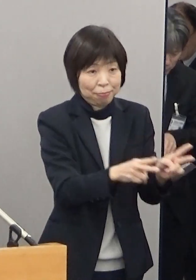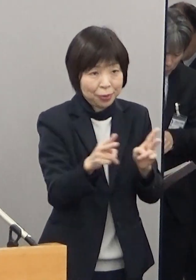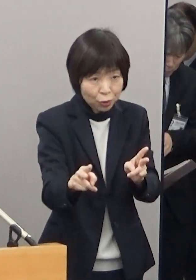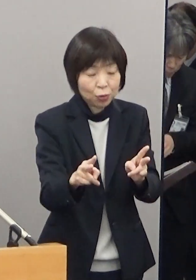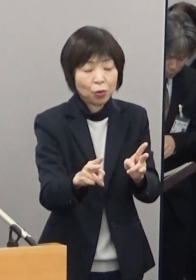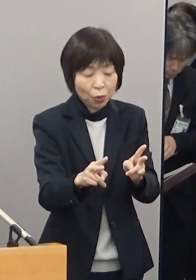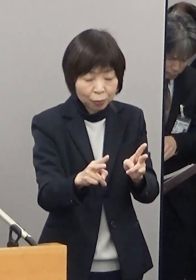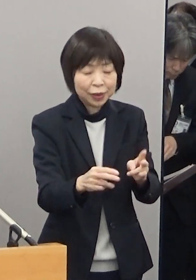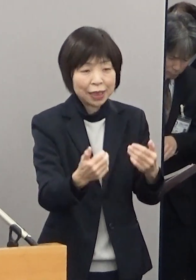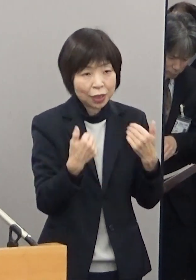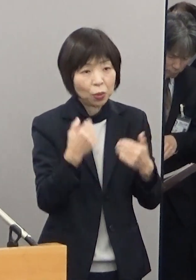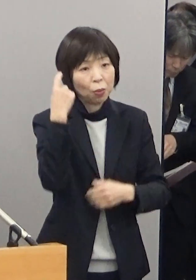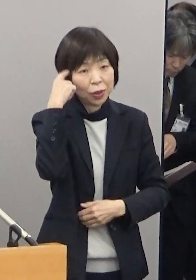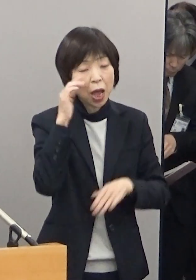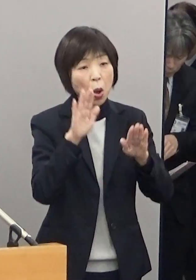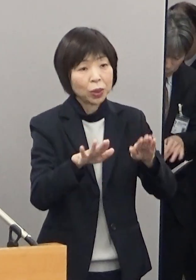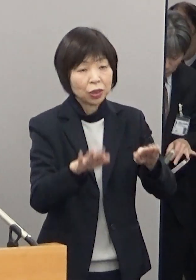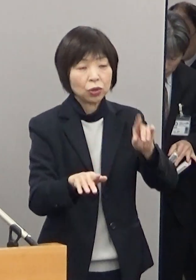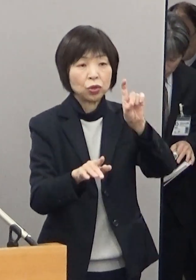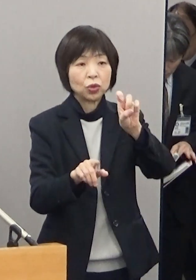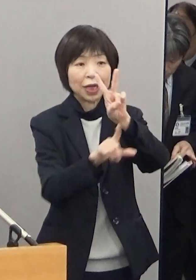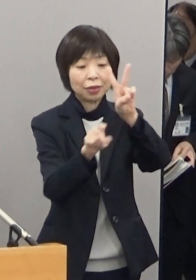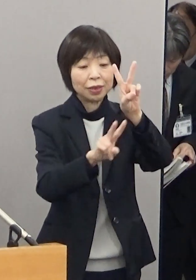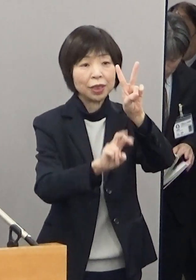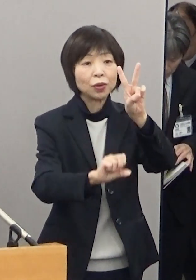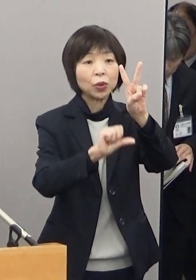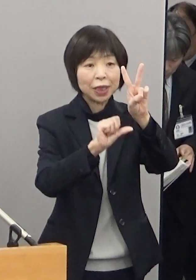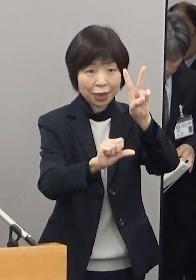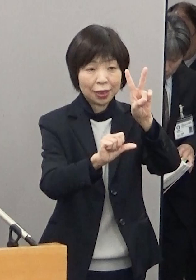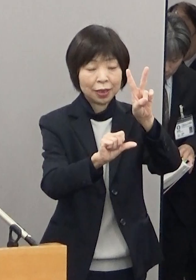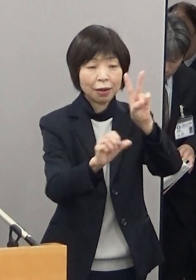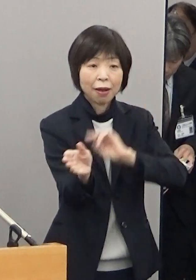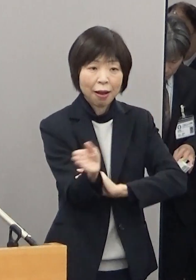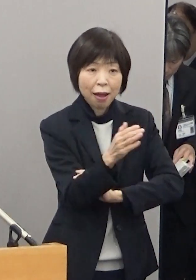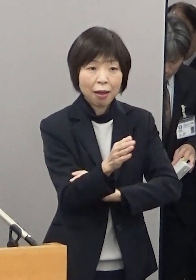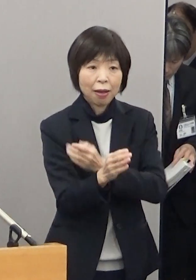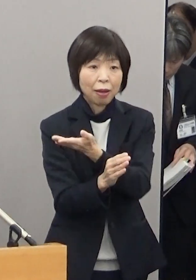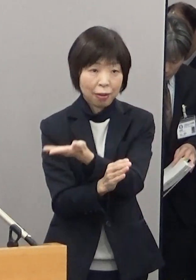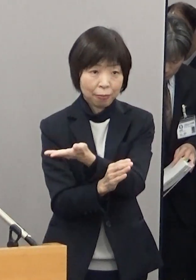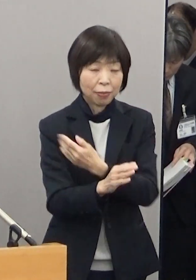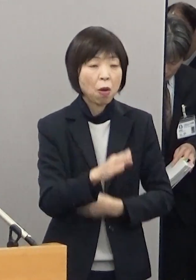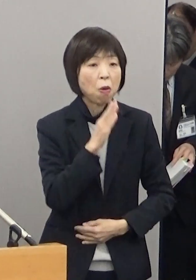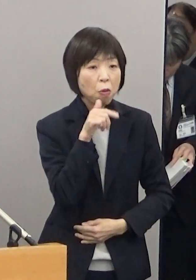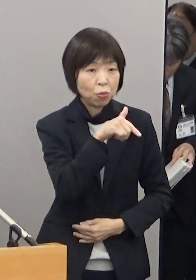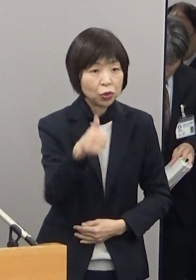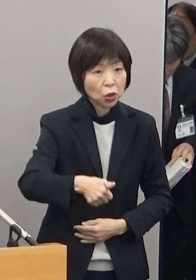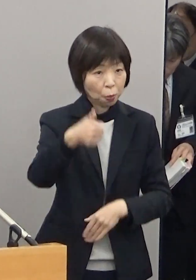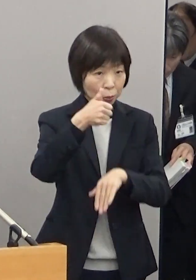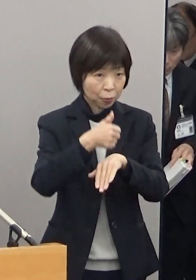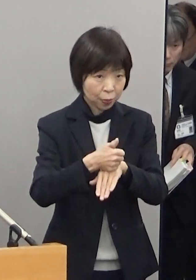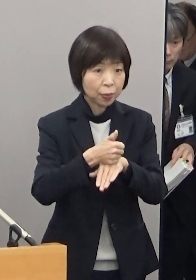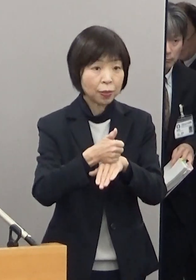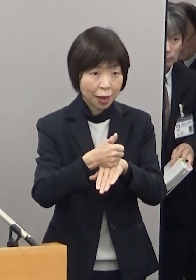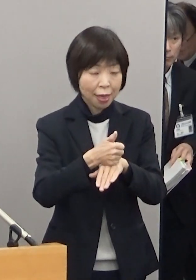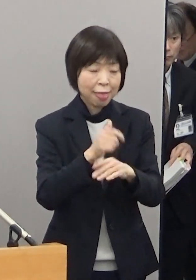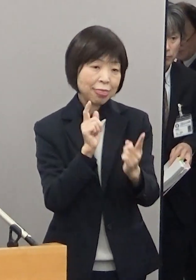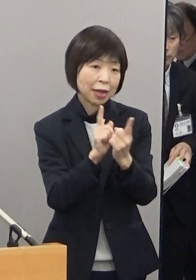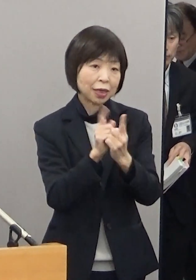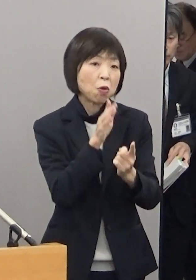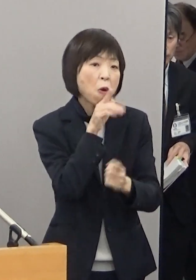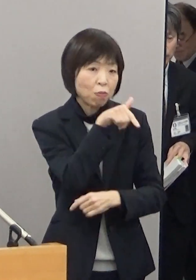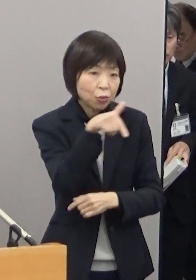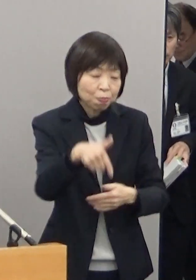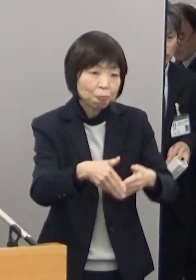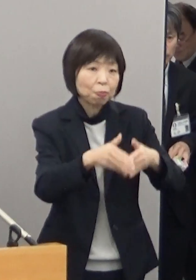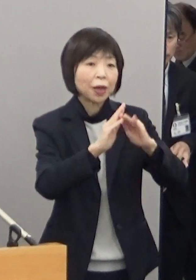して、本日12月25日付で私を本部長とする、対策本部を立ち上げました